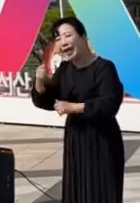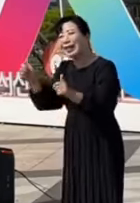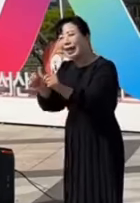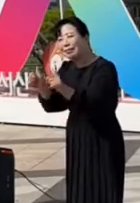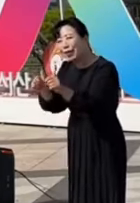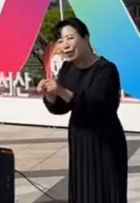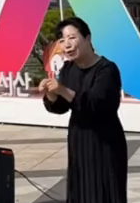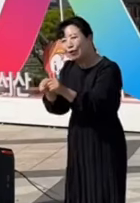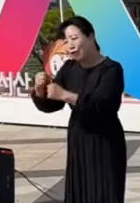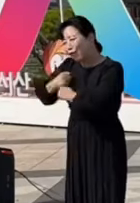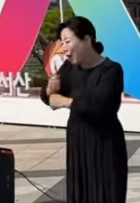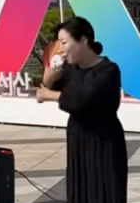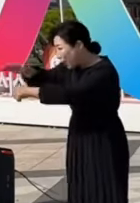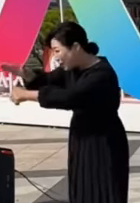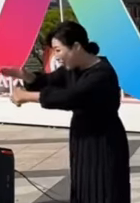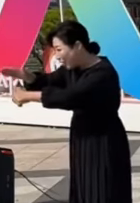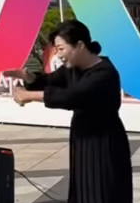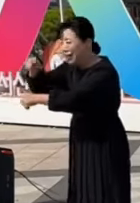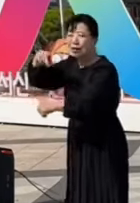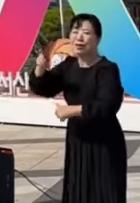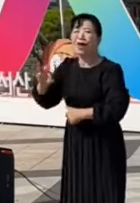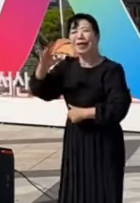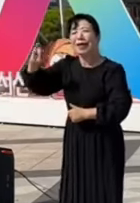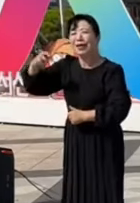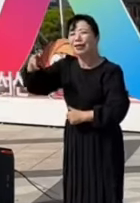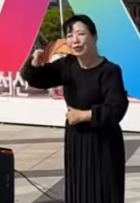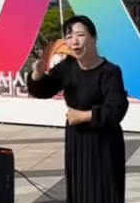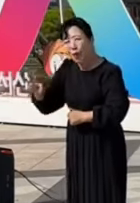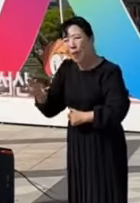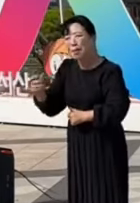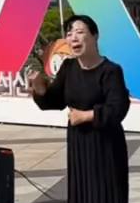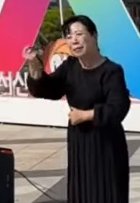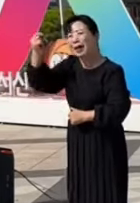서일정이도 빨리 끌어내려야죠. 제가